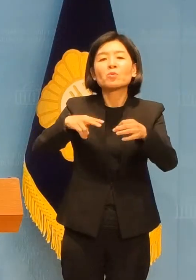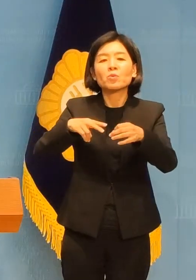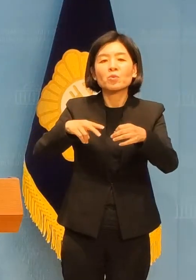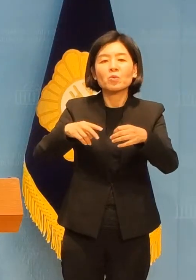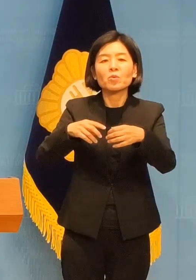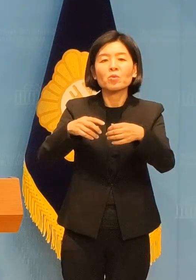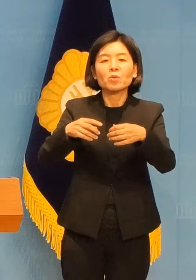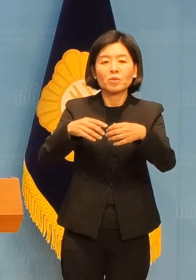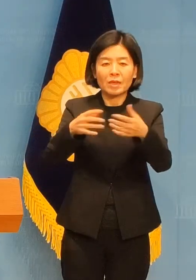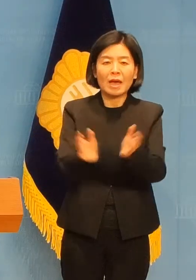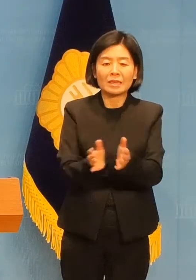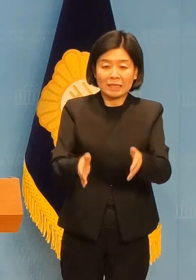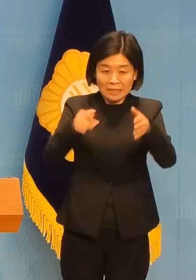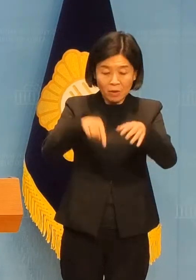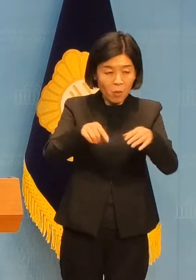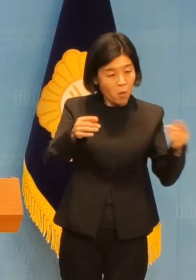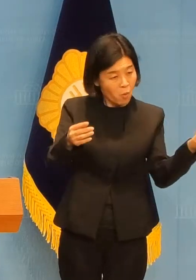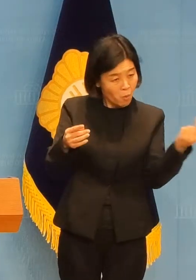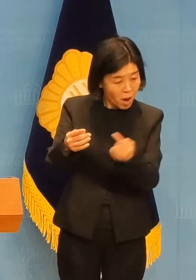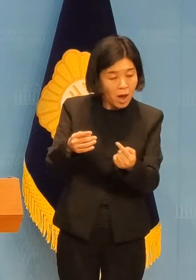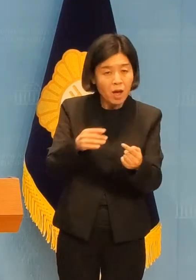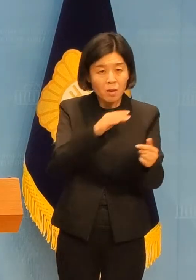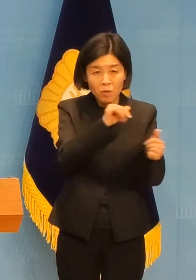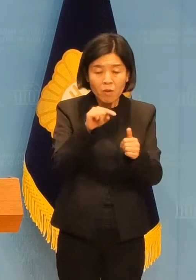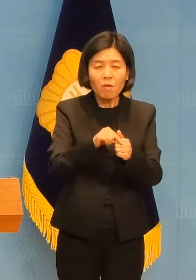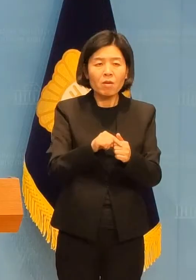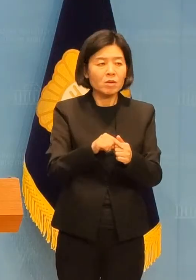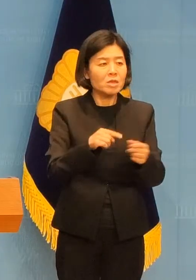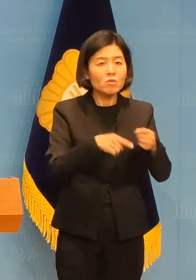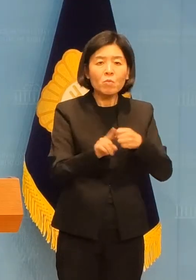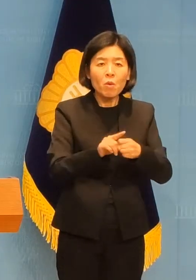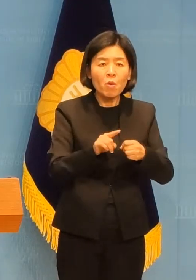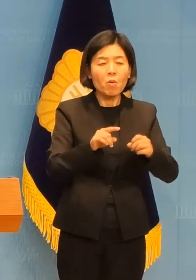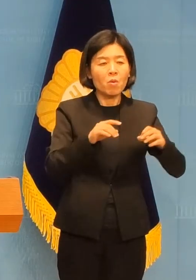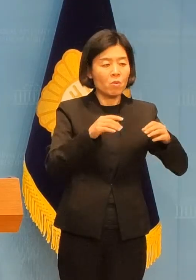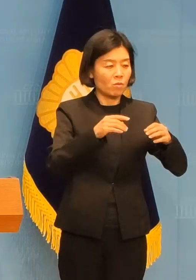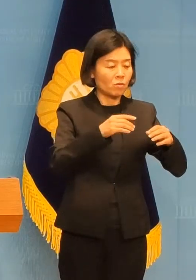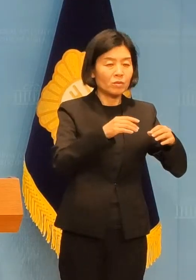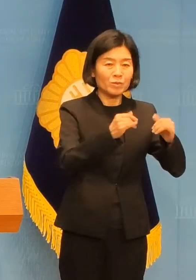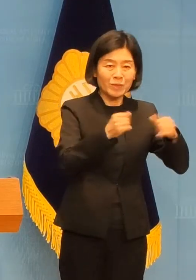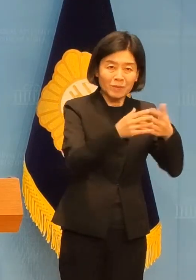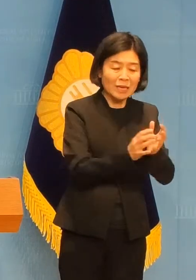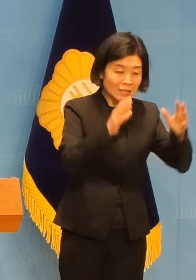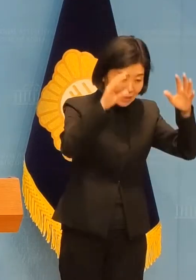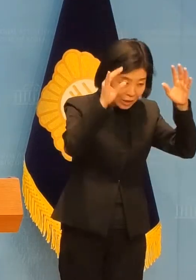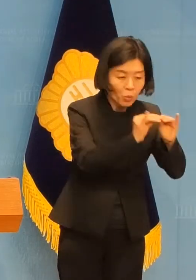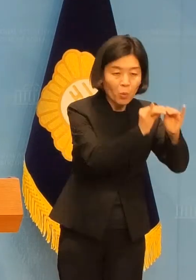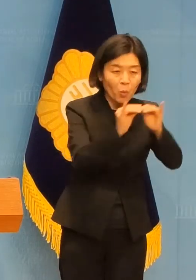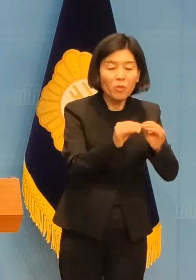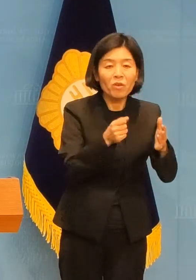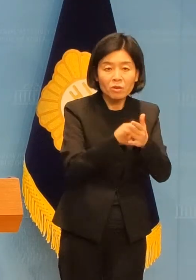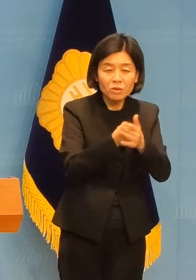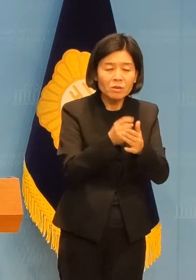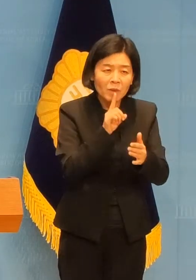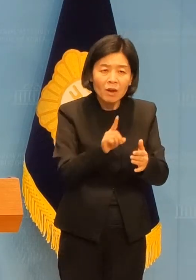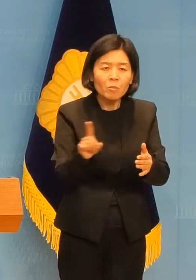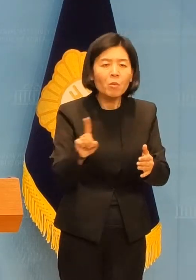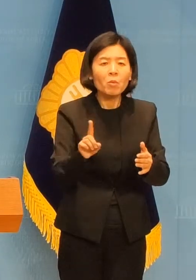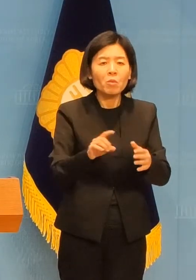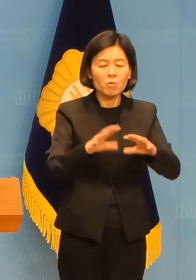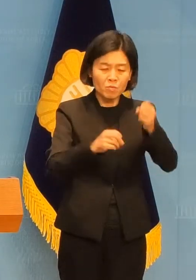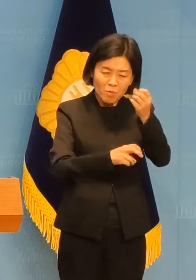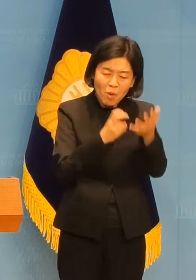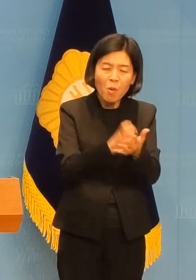결정을 위해서라는 주장은 헌법을 몰라도 너무 모르는 무지이거나 의도적 정치 계산일 수밖에